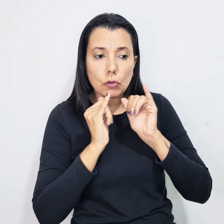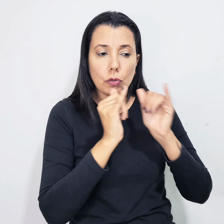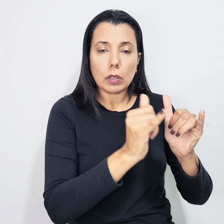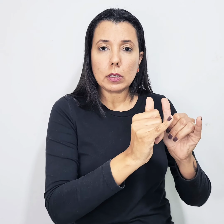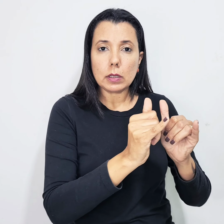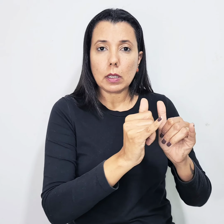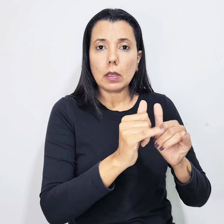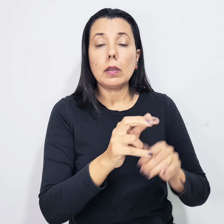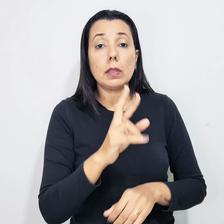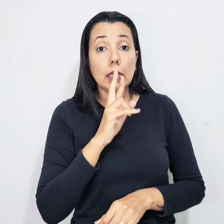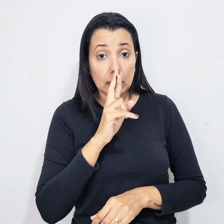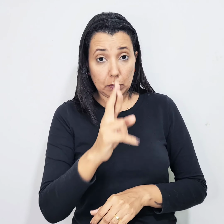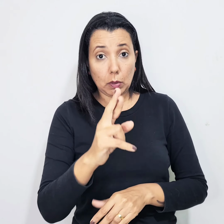do resultado do Enem.